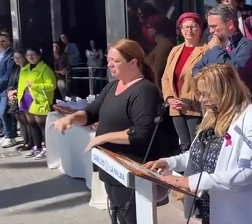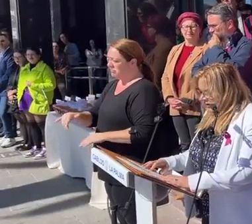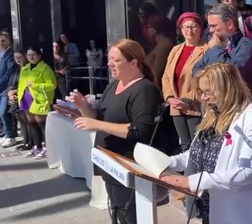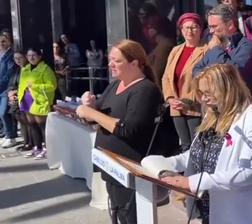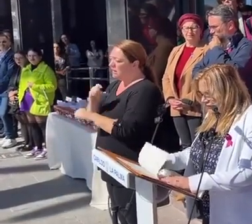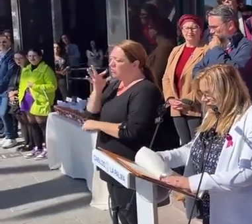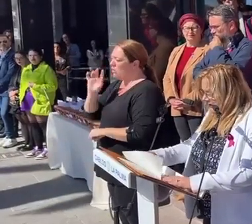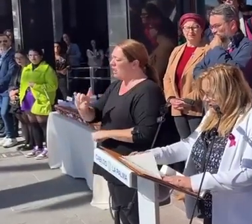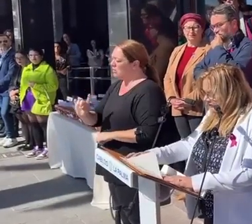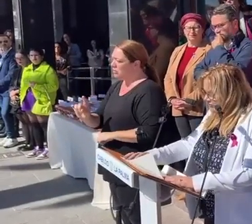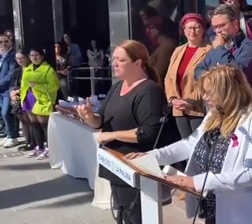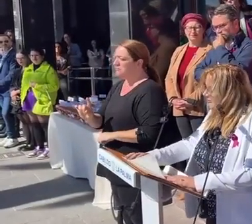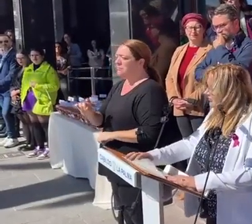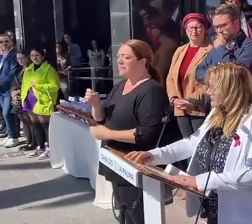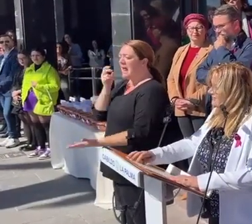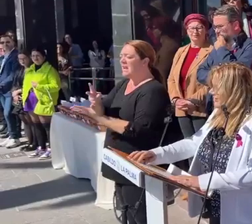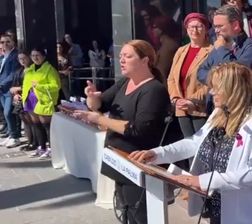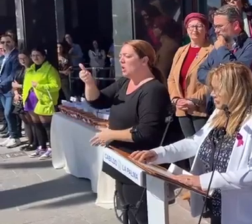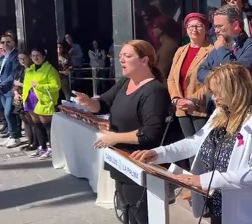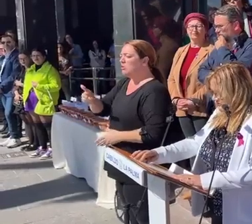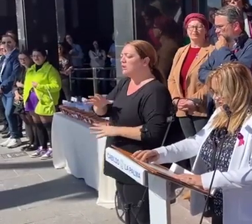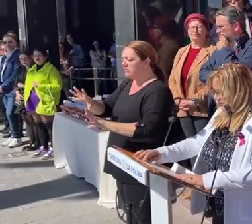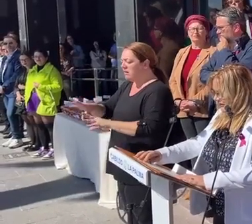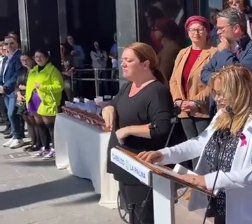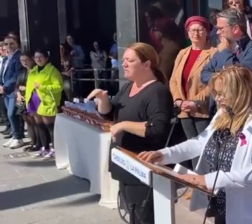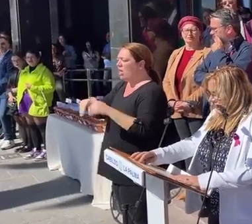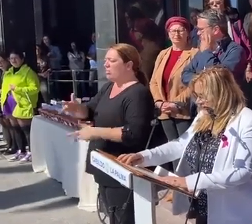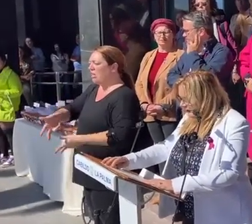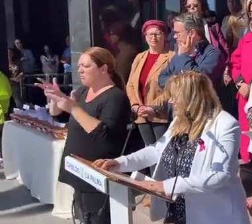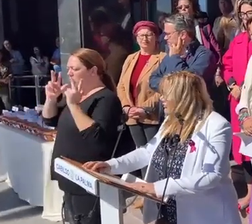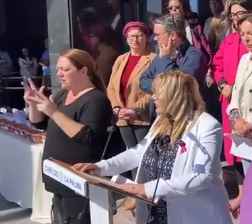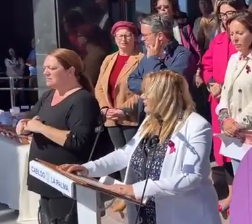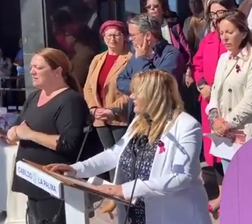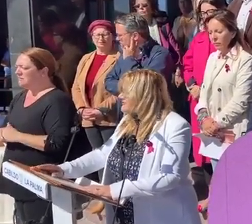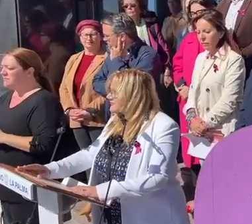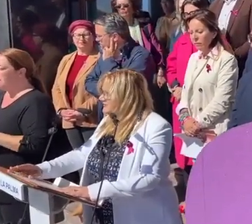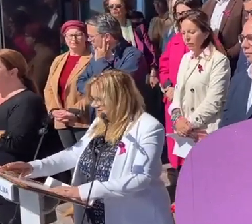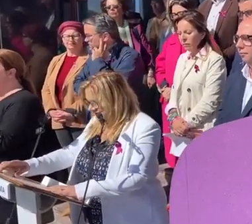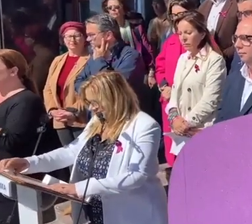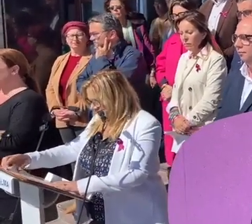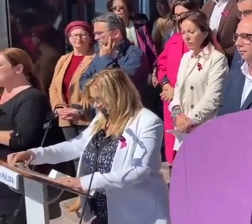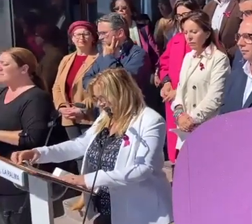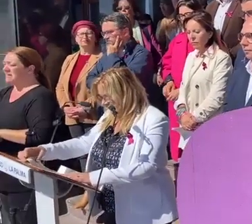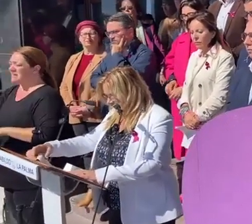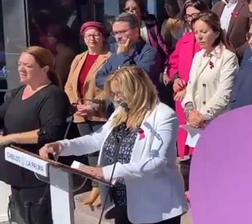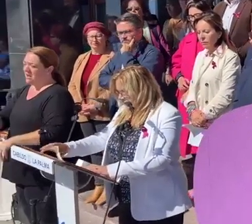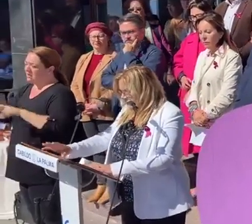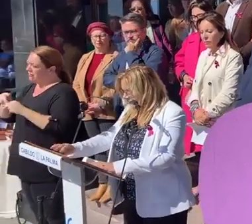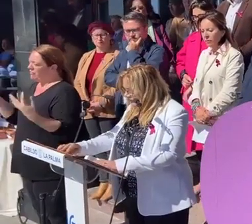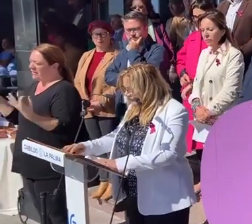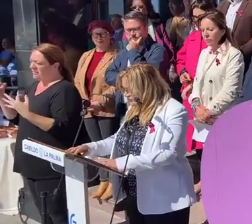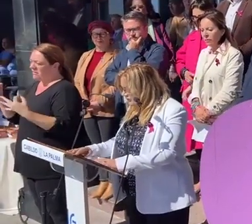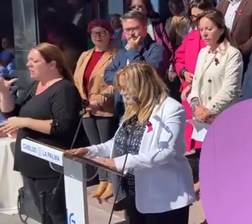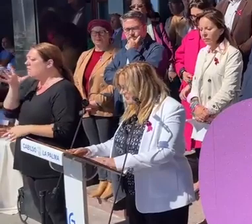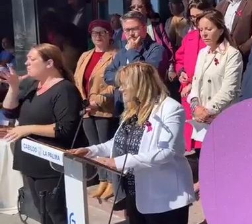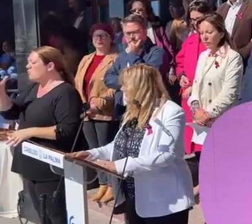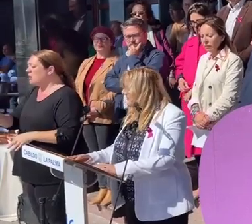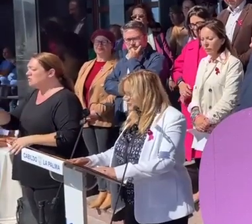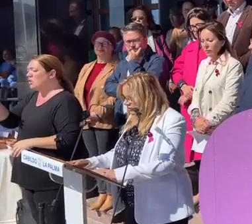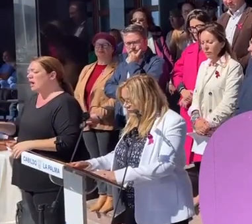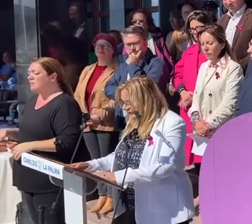tiempo, afrontar el reto más importante de la democracia, acabar con la violencia machista. Para ello,